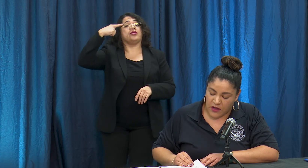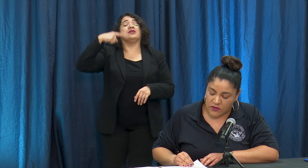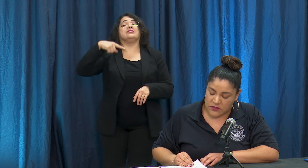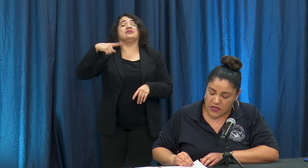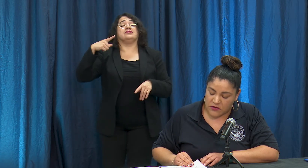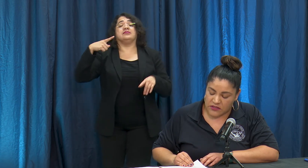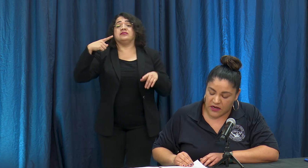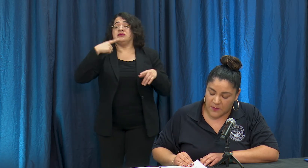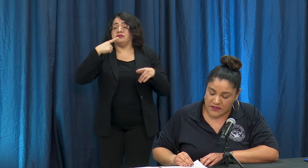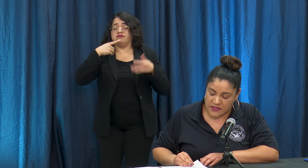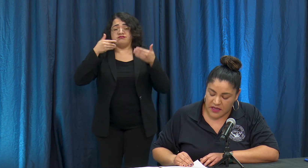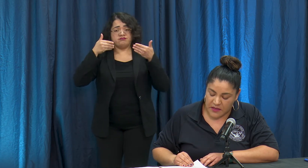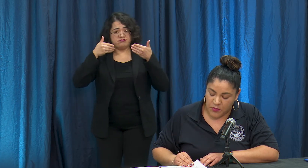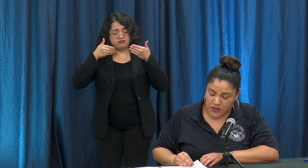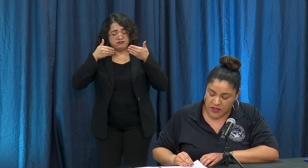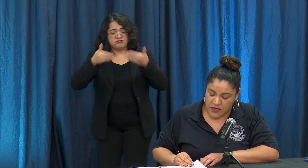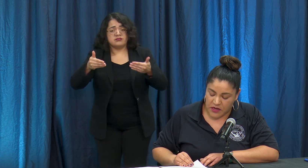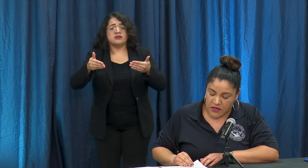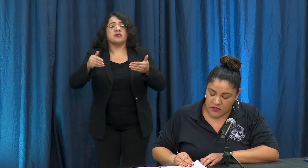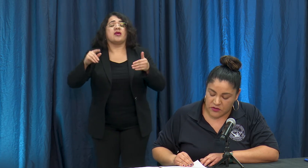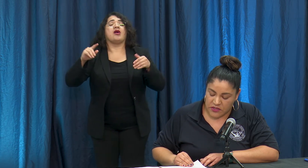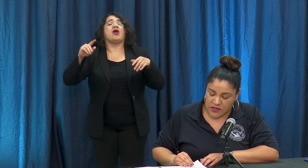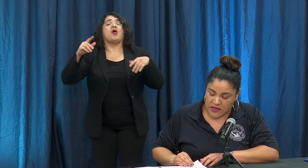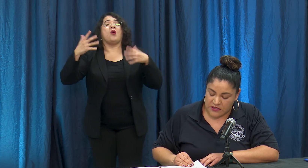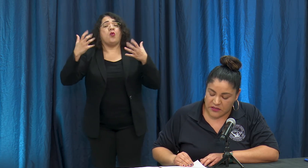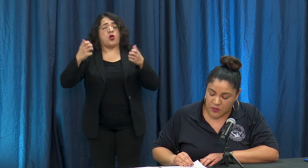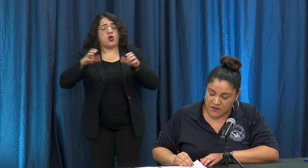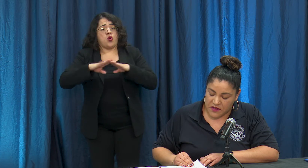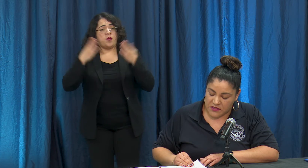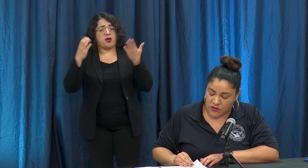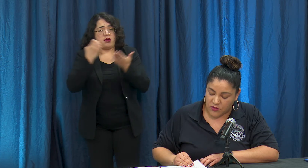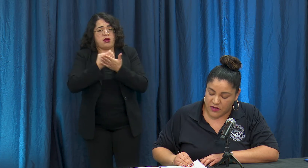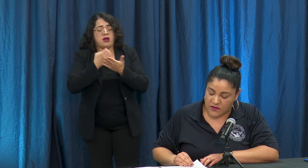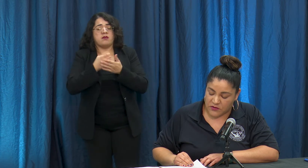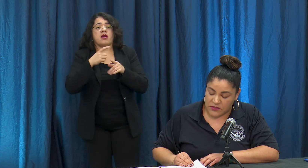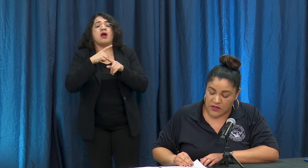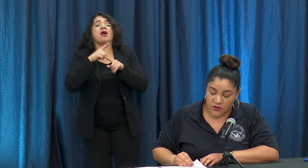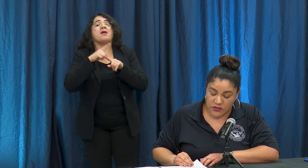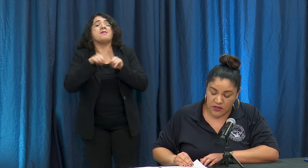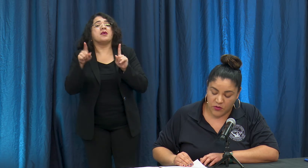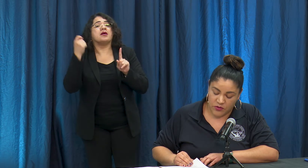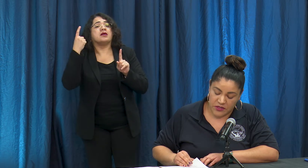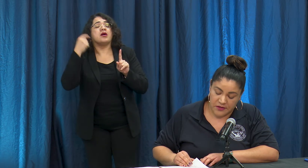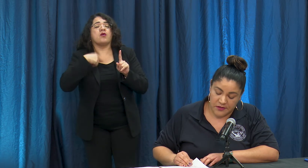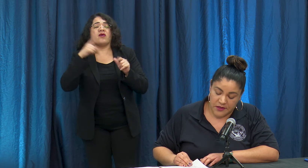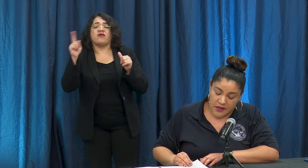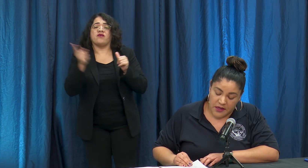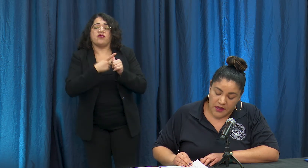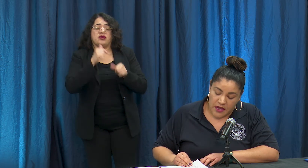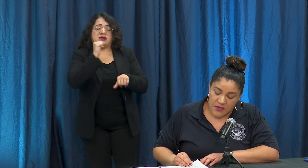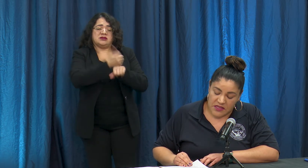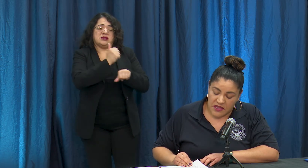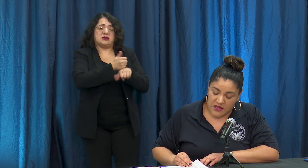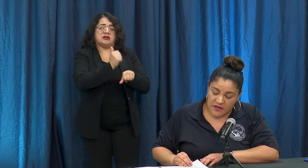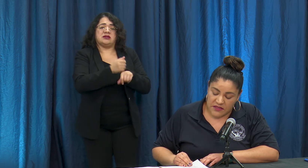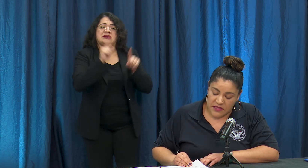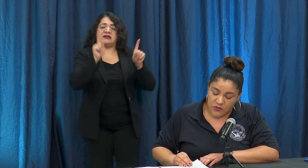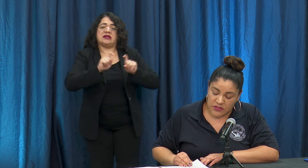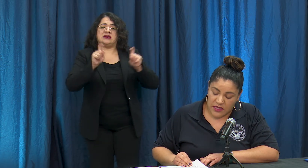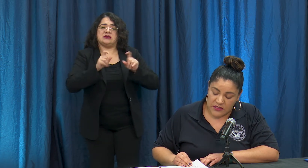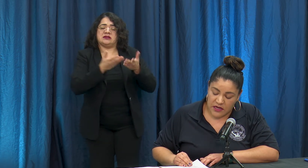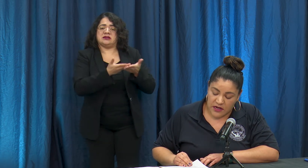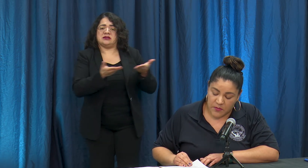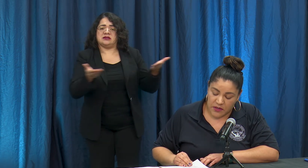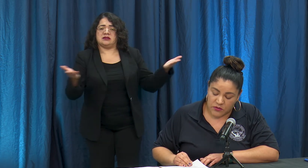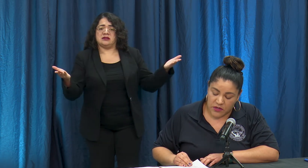estar enfocados en nuestra capacidad de poder sostener estas pruebas del coronavirus en nuestra comunidad. A medida que